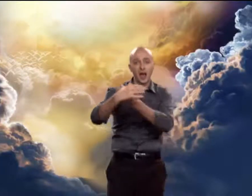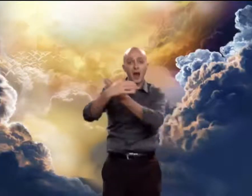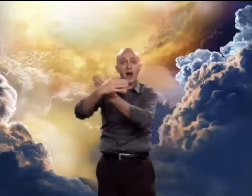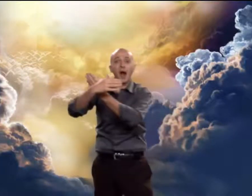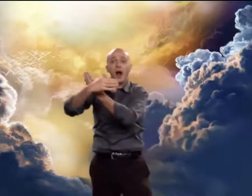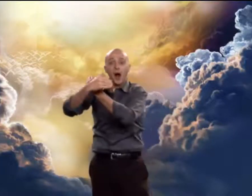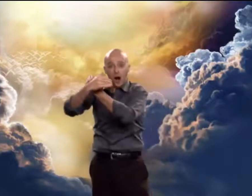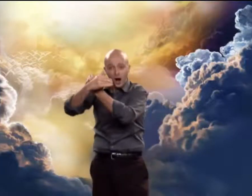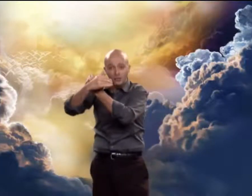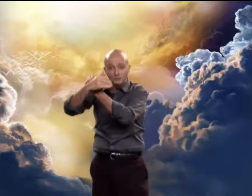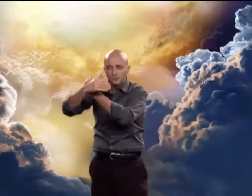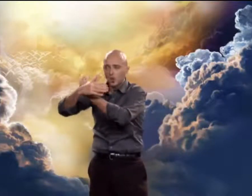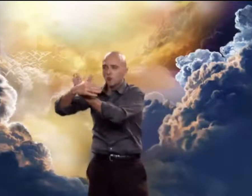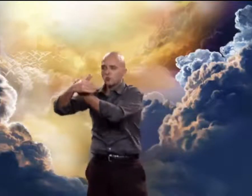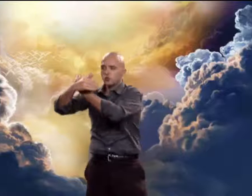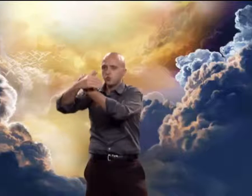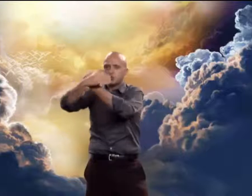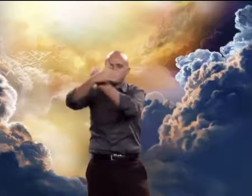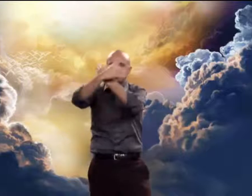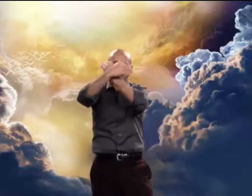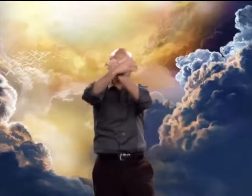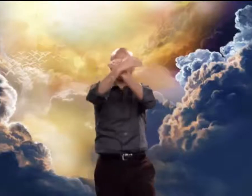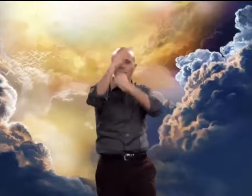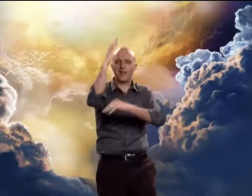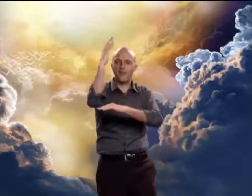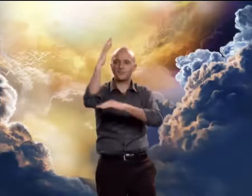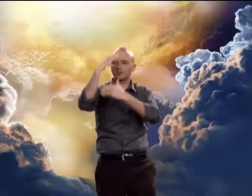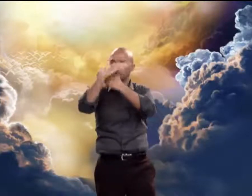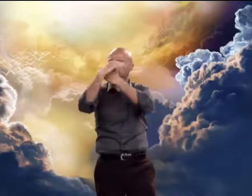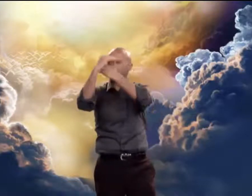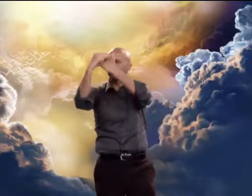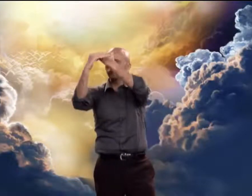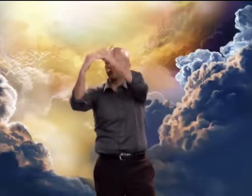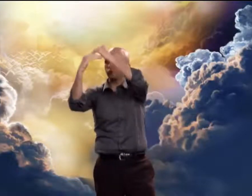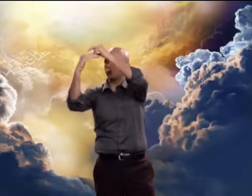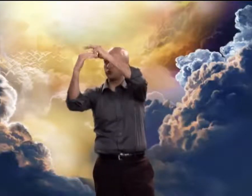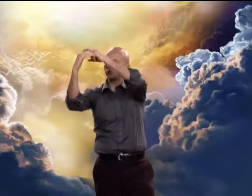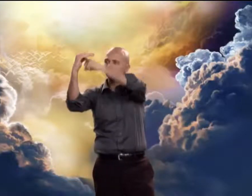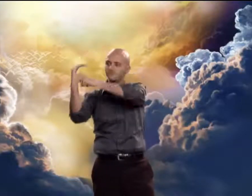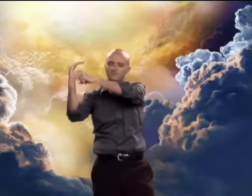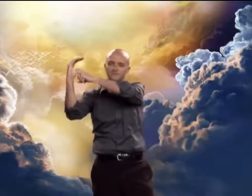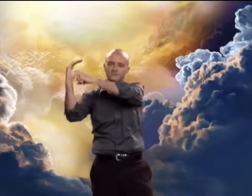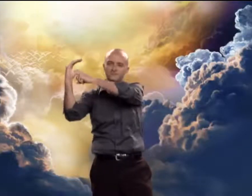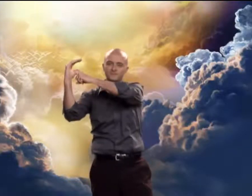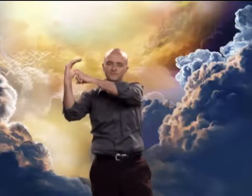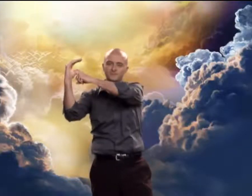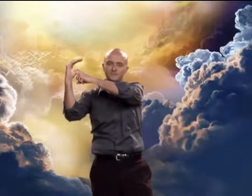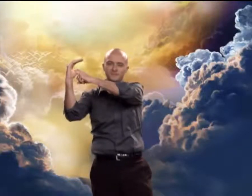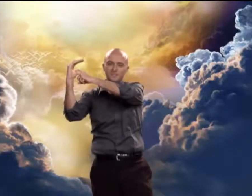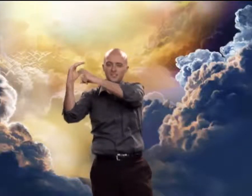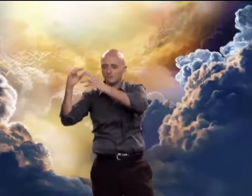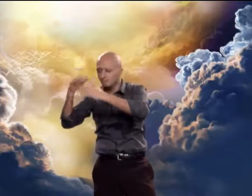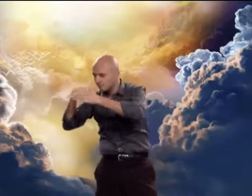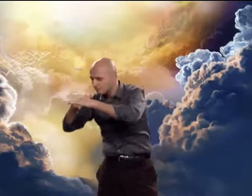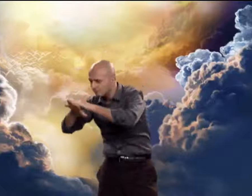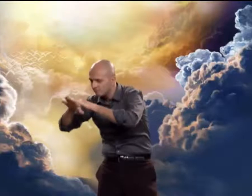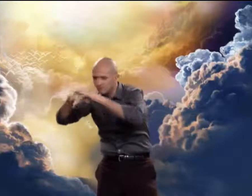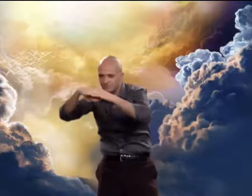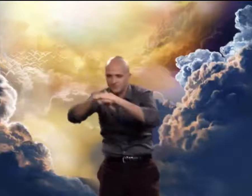aspas, naquele dia as trevas da noite não foram menos incomuns e aterrorizadoras do que as do dia. Apesar de ser